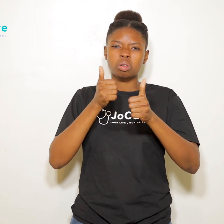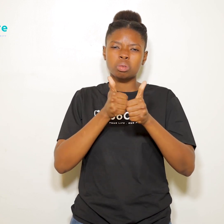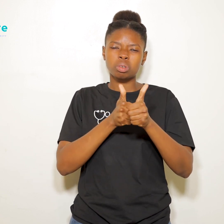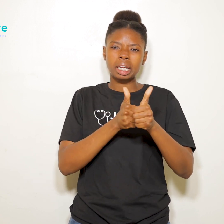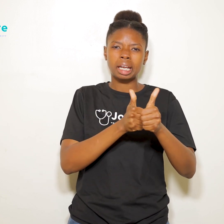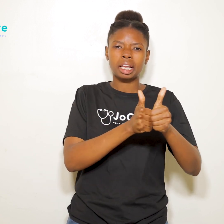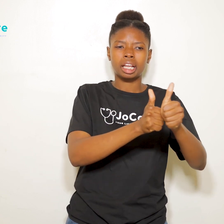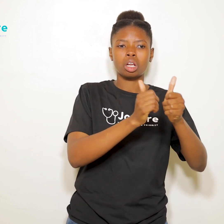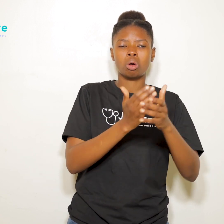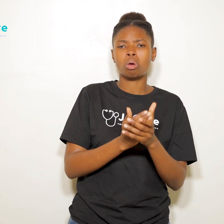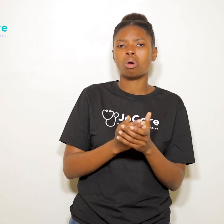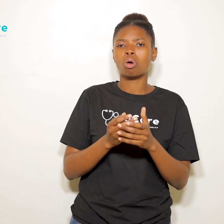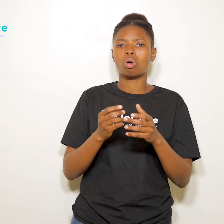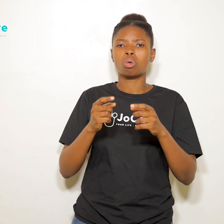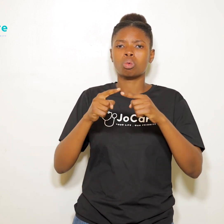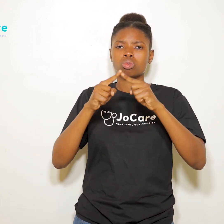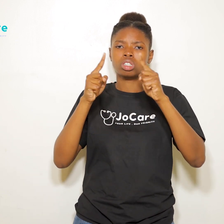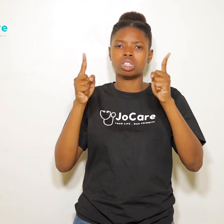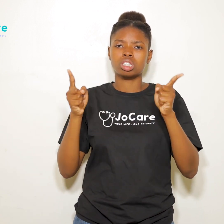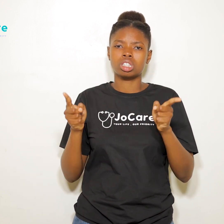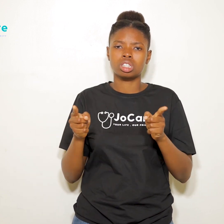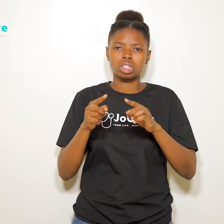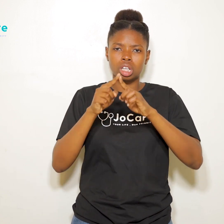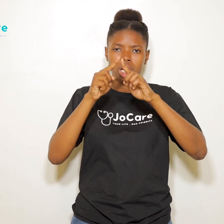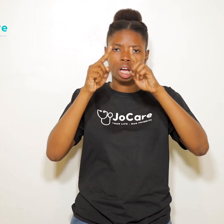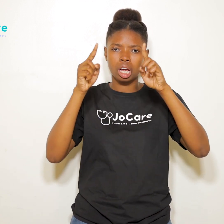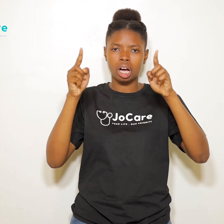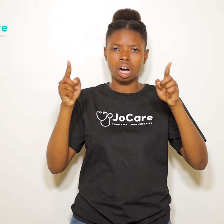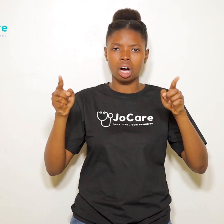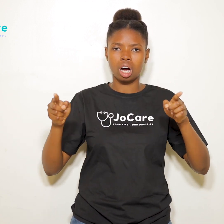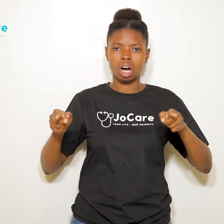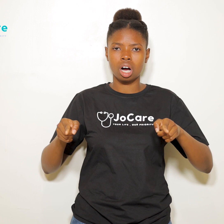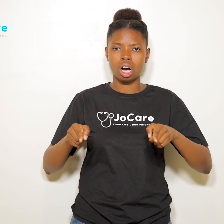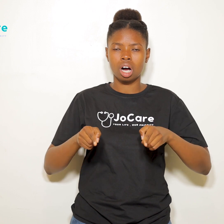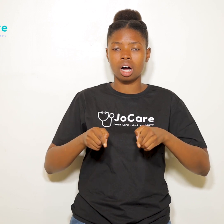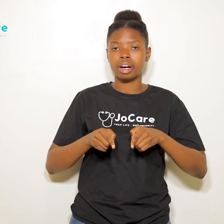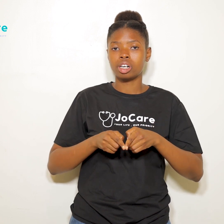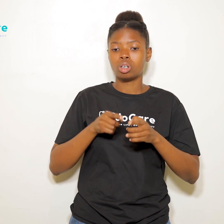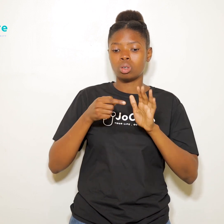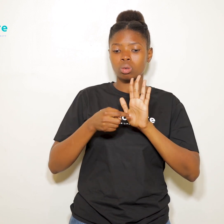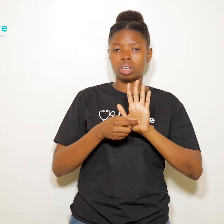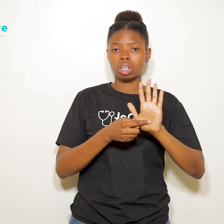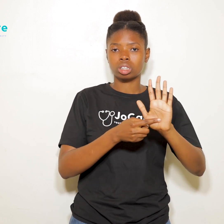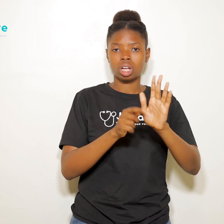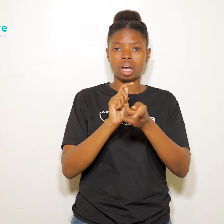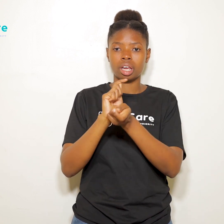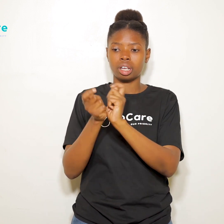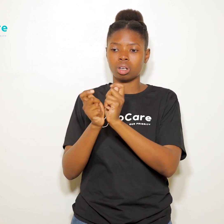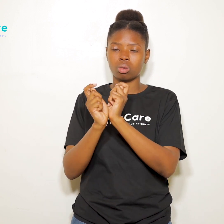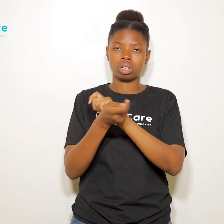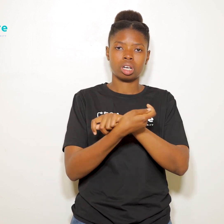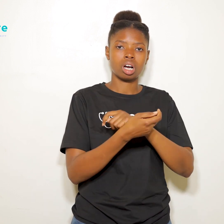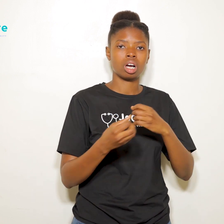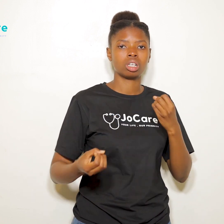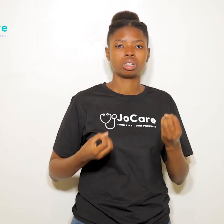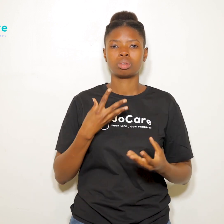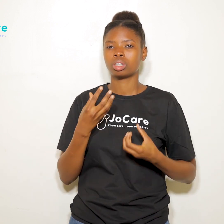cyangwa uruziga rugaragaza ihindagurika ry'imisemburo mu mubiri w'umudamu cyangwa